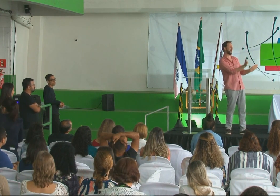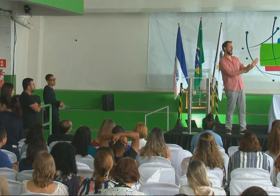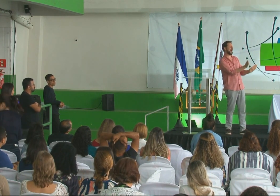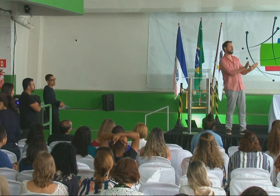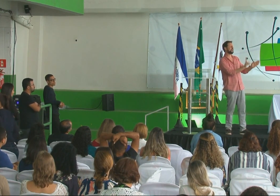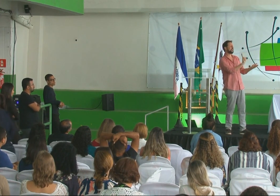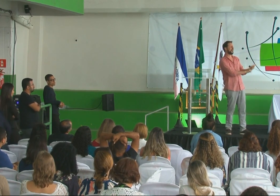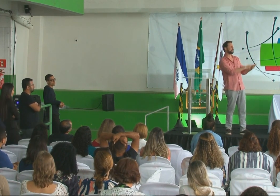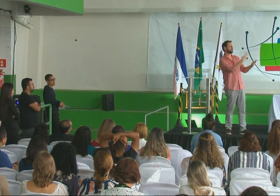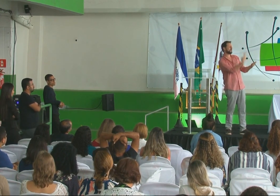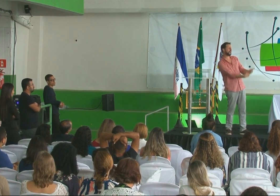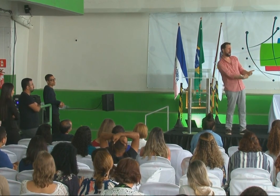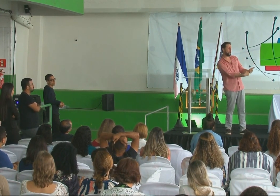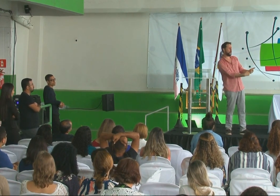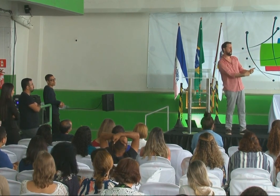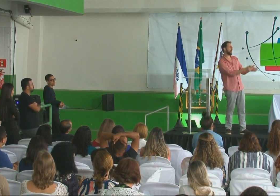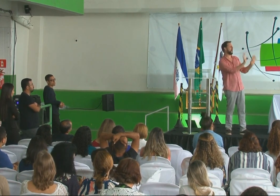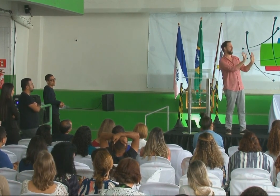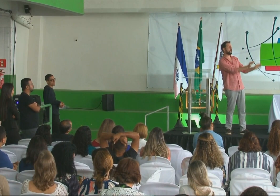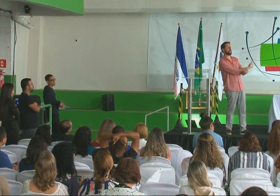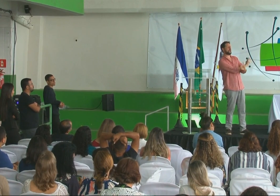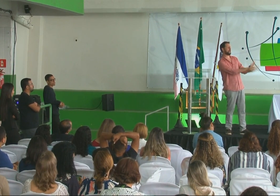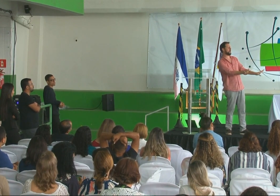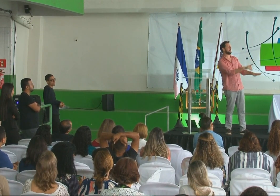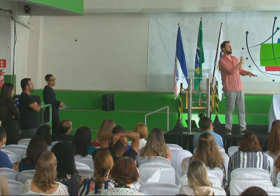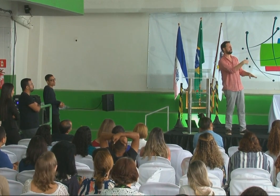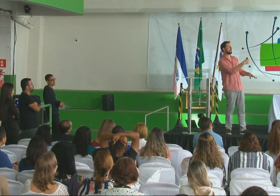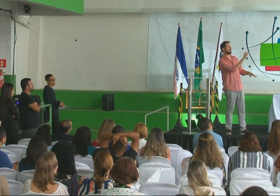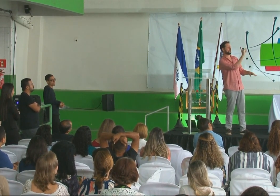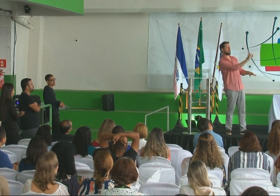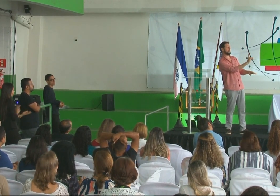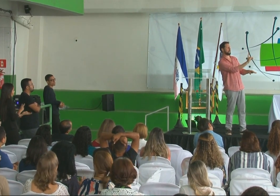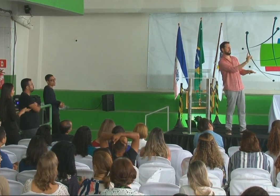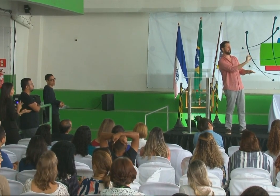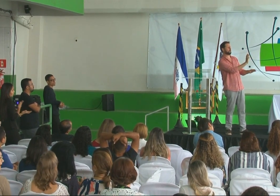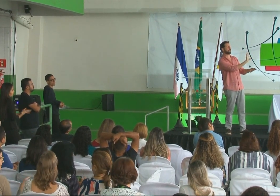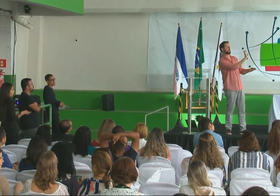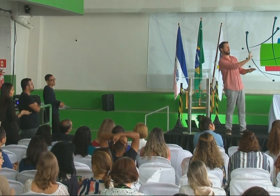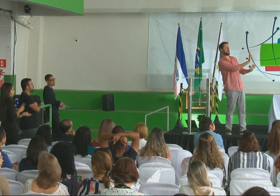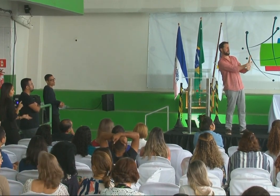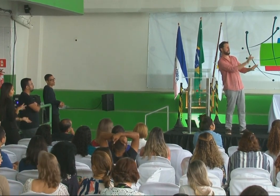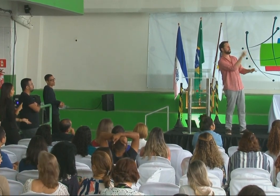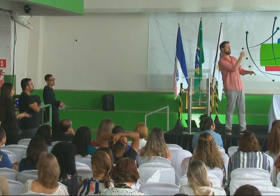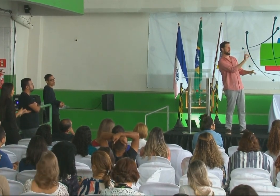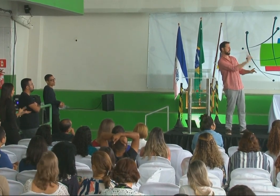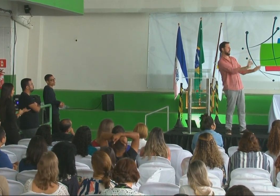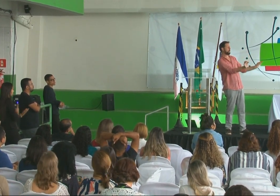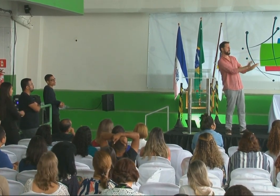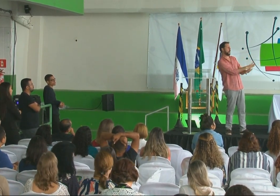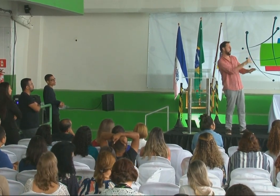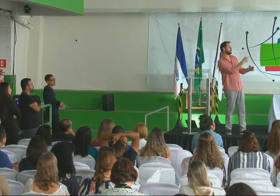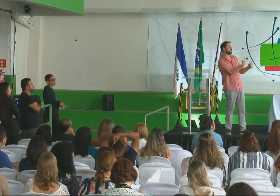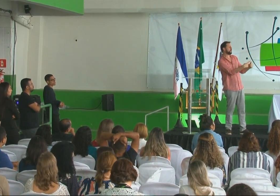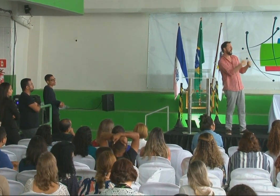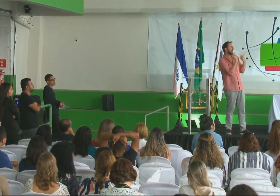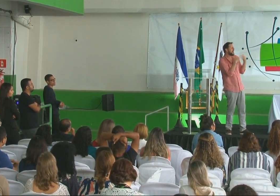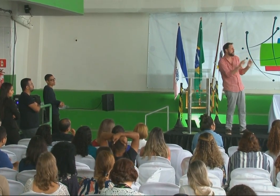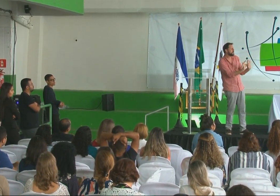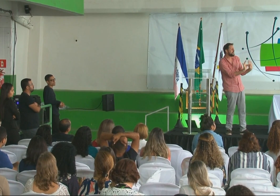é civilidade. Libras é recurso, é só isso. Ah, não. Não é. Não é uma língua. Não é nível E, precisa nível